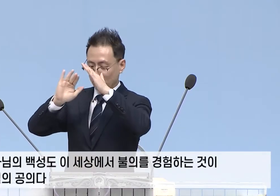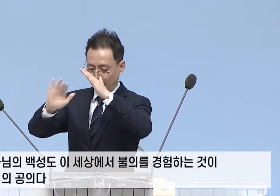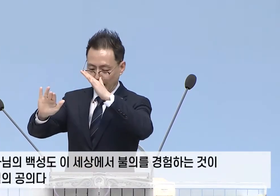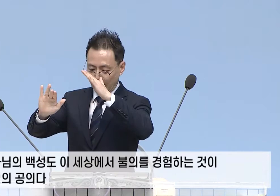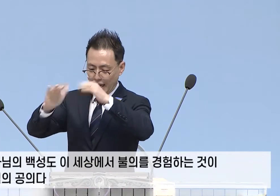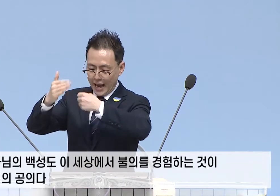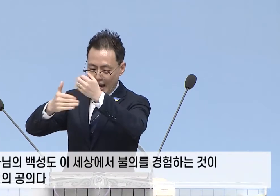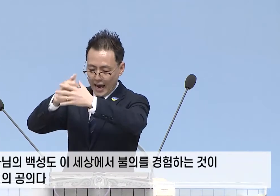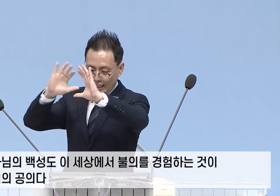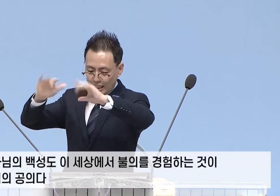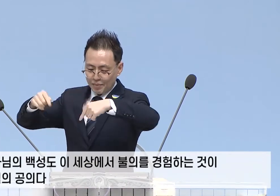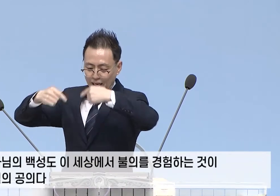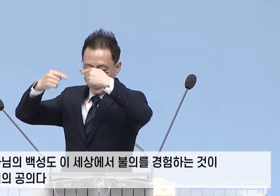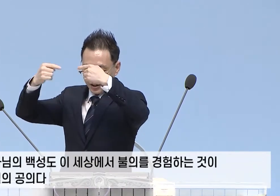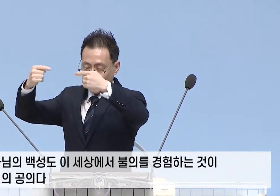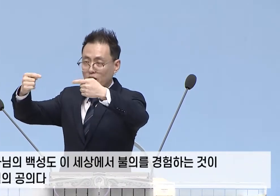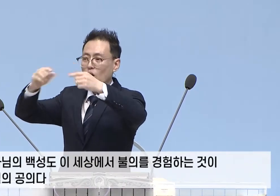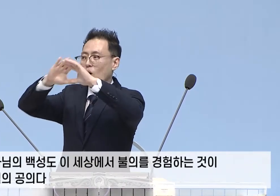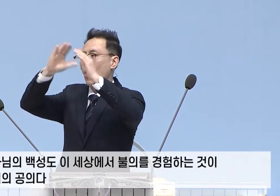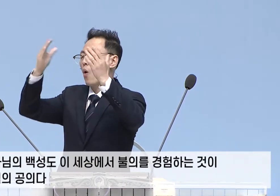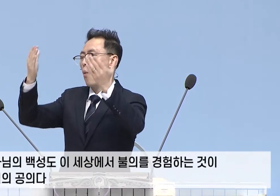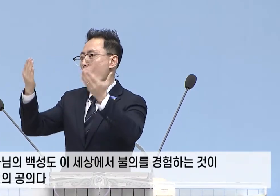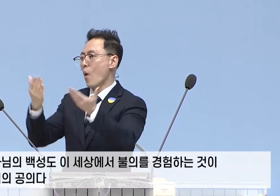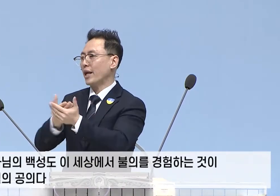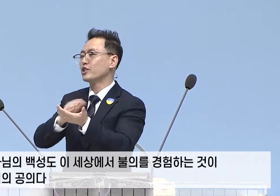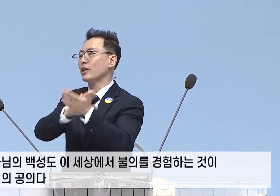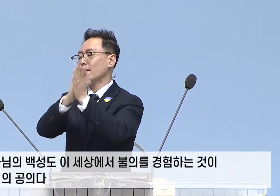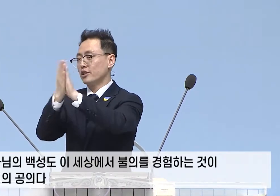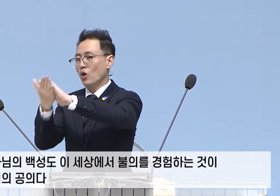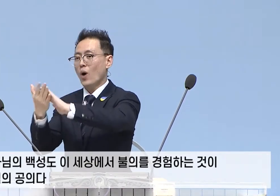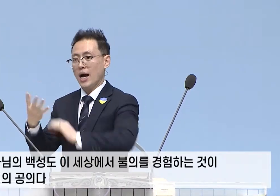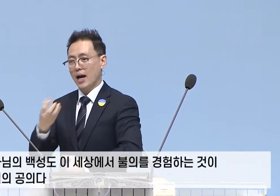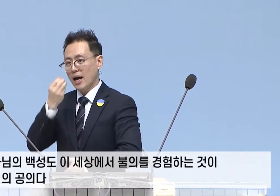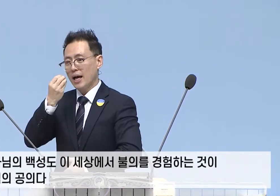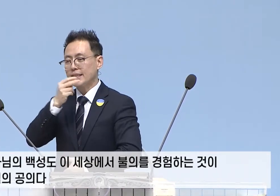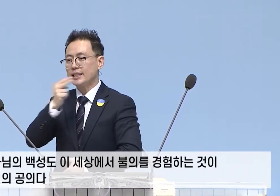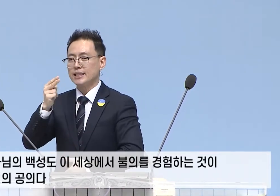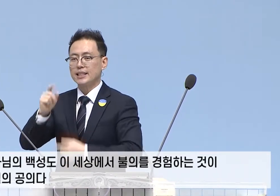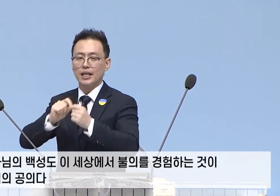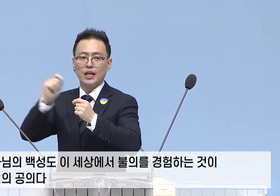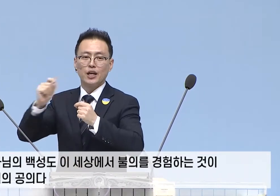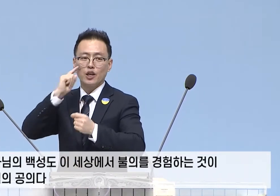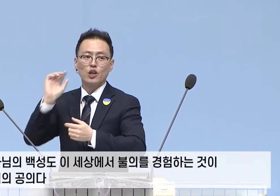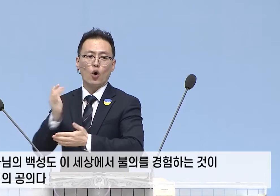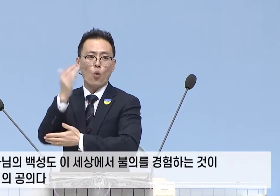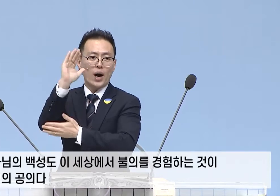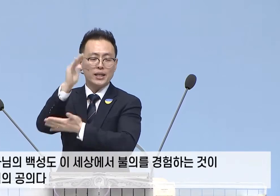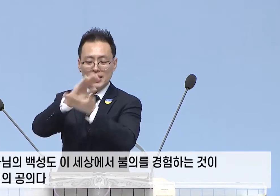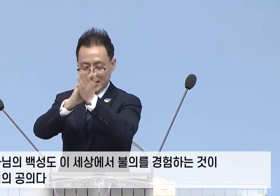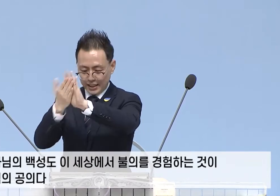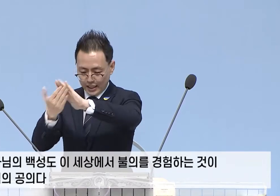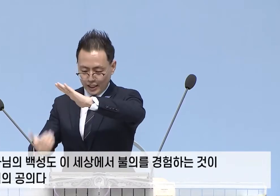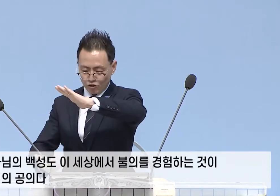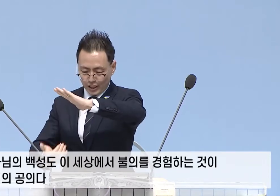이후에 하나님 나라에 들어가서 완전한 성화, 즉 영화를 이루게